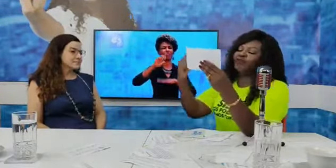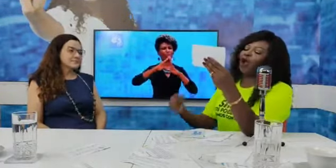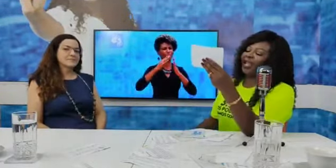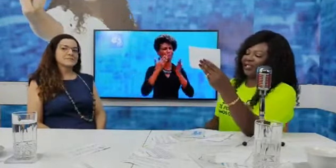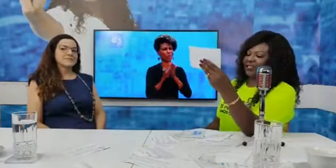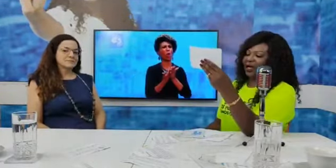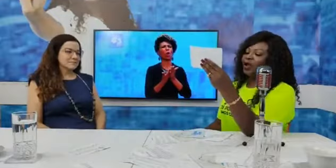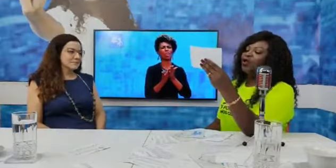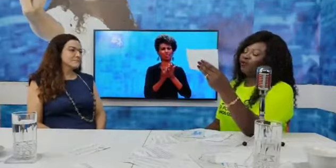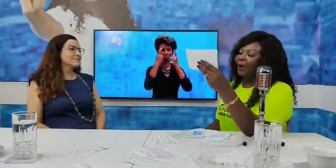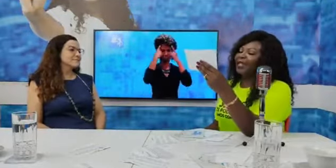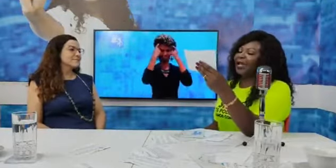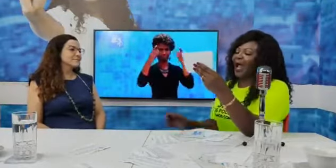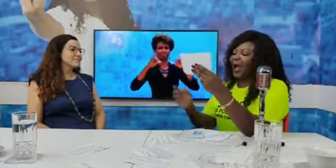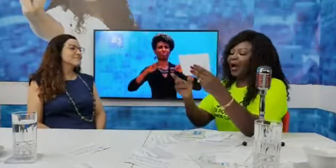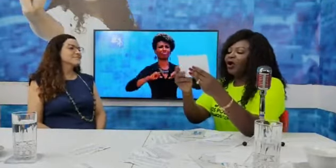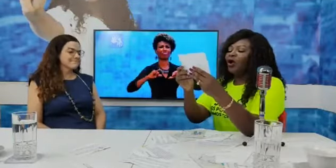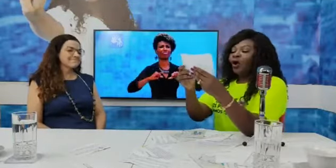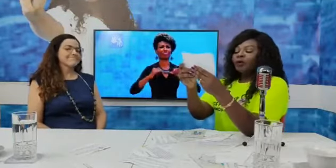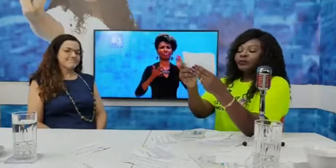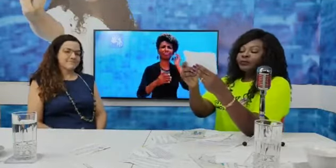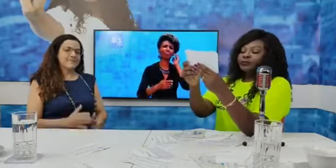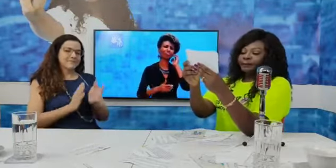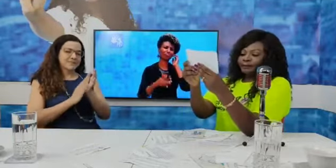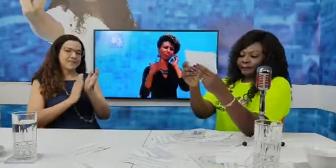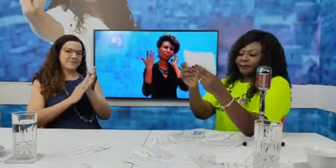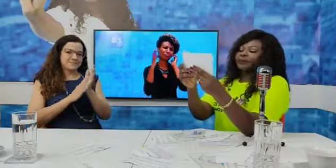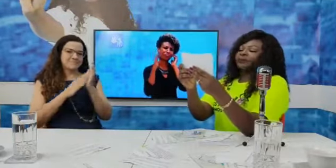sofre violência familiar.